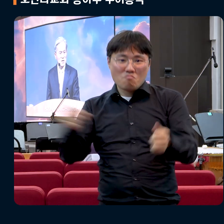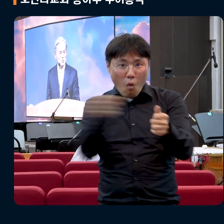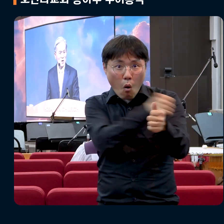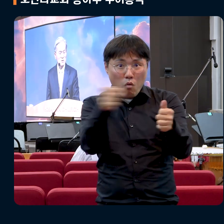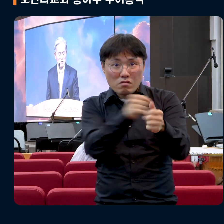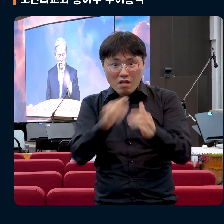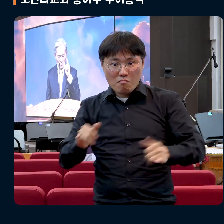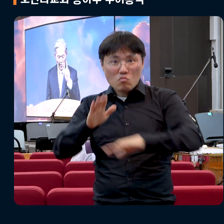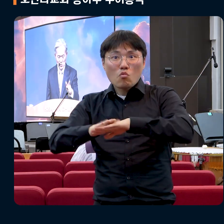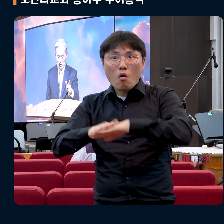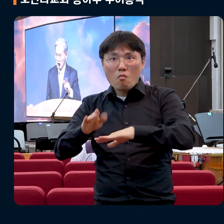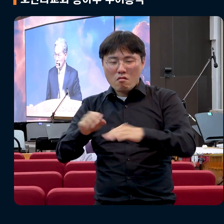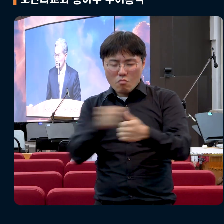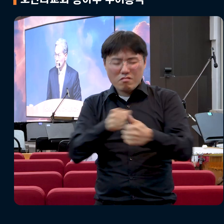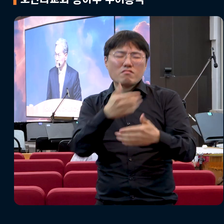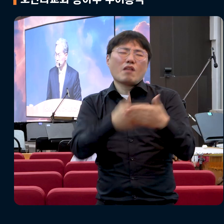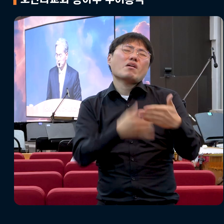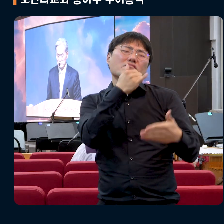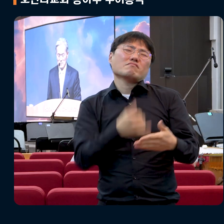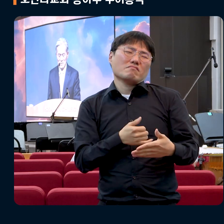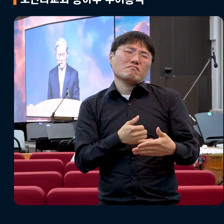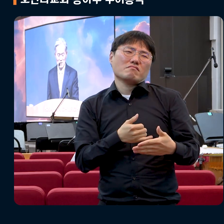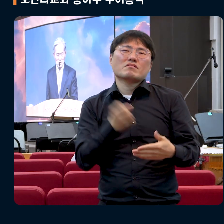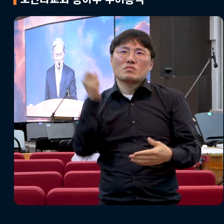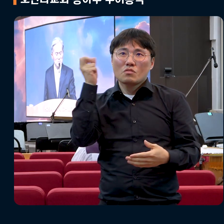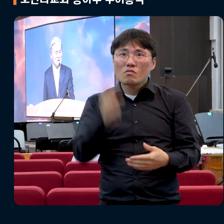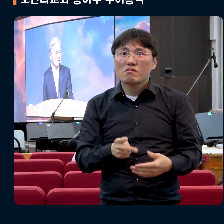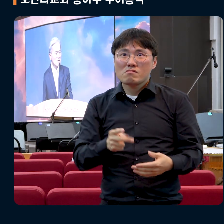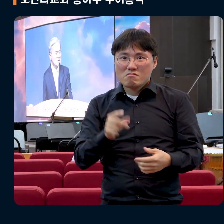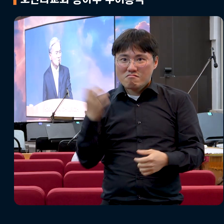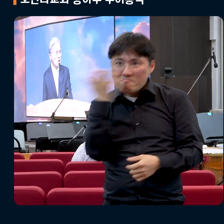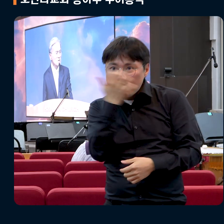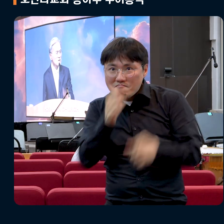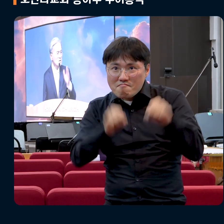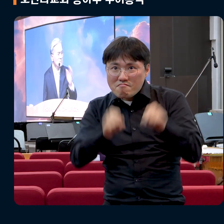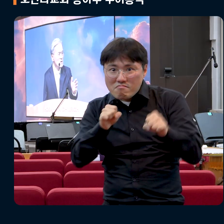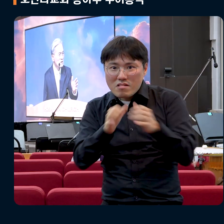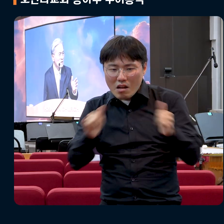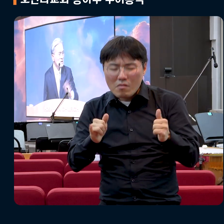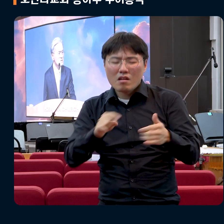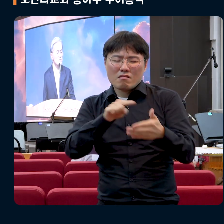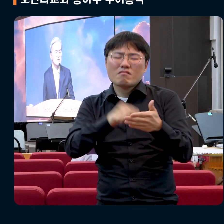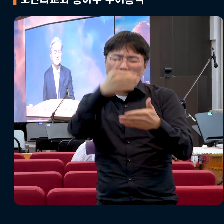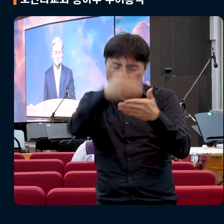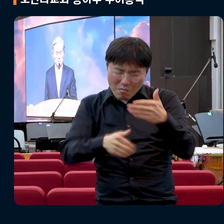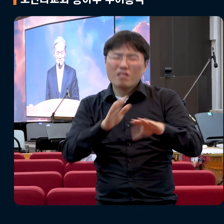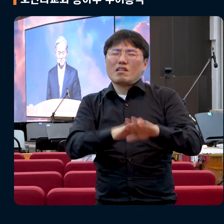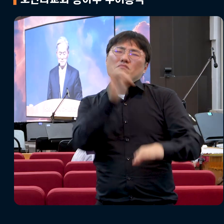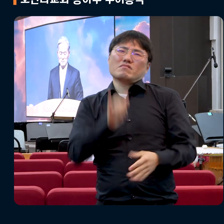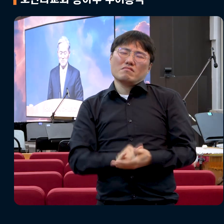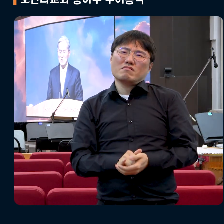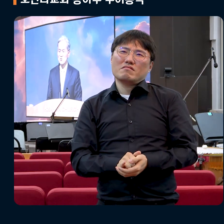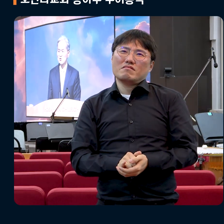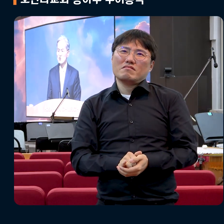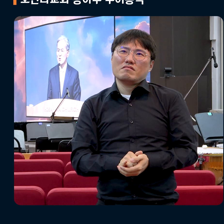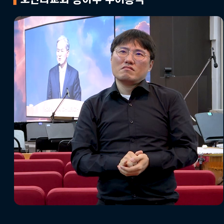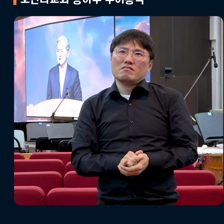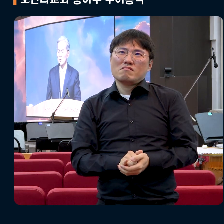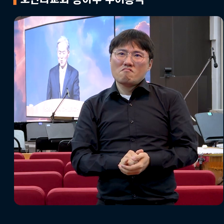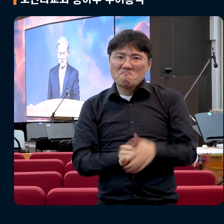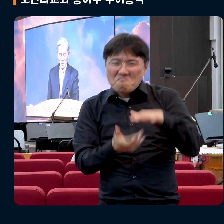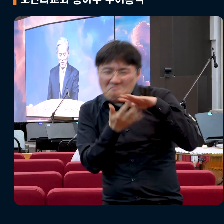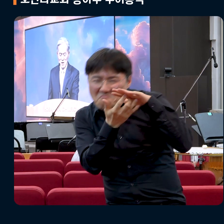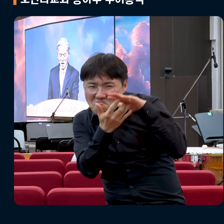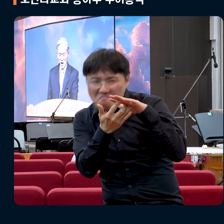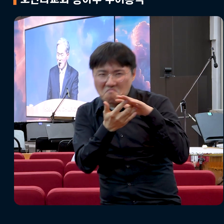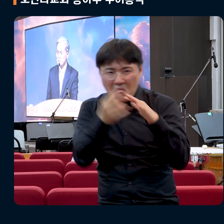폭력을 행한 자의 손에는 폭력이 남아 있고, 음란을 행한 자의 손에는 음란이 남아 있습니다. 술수와